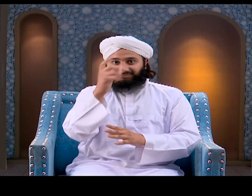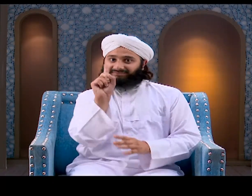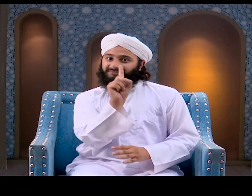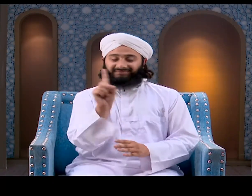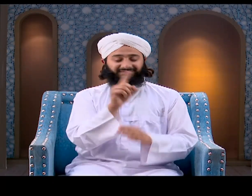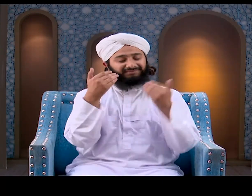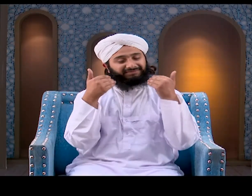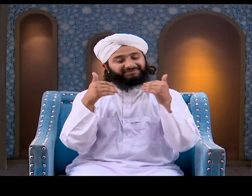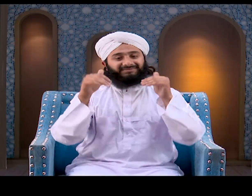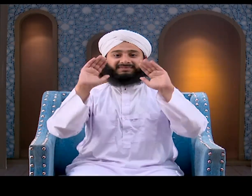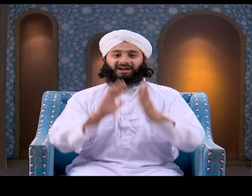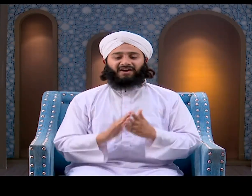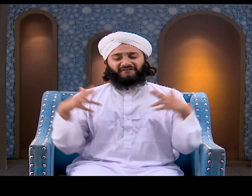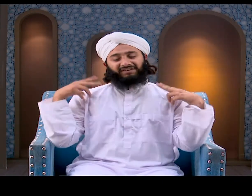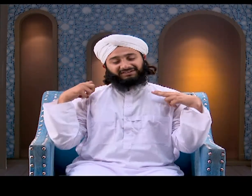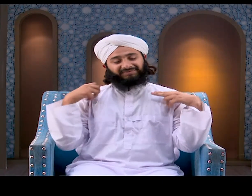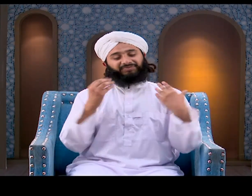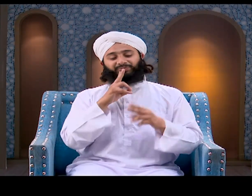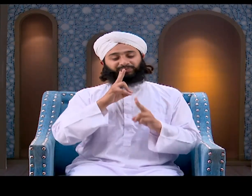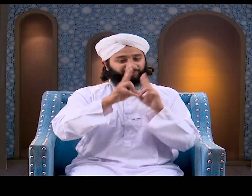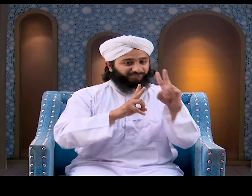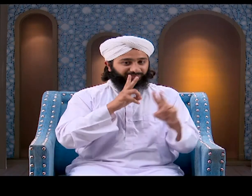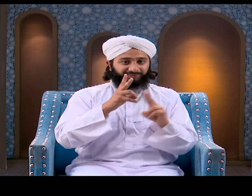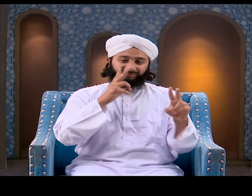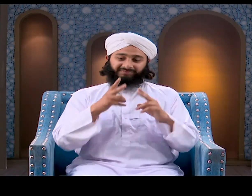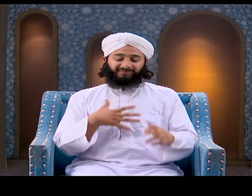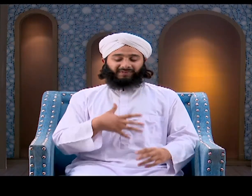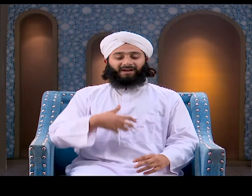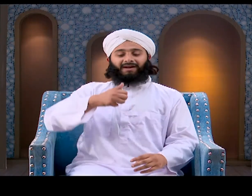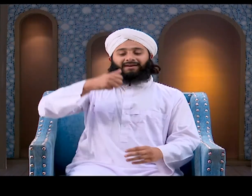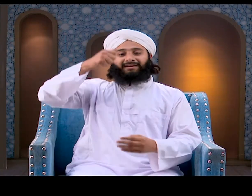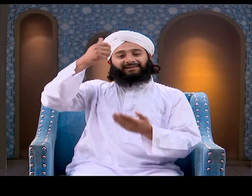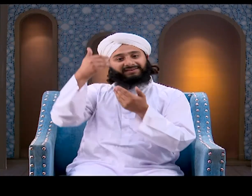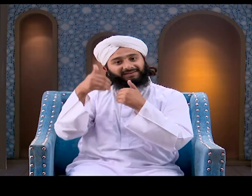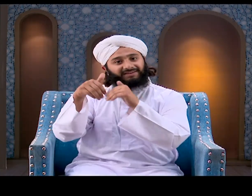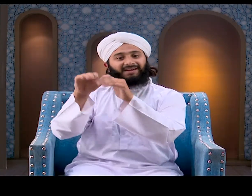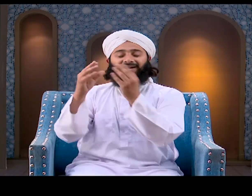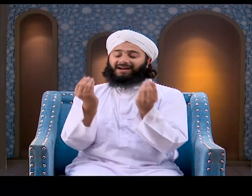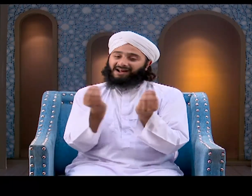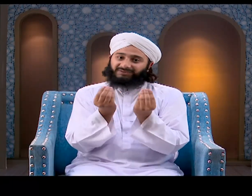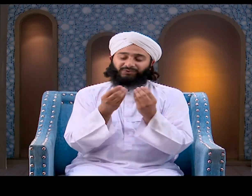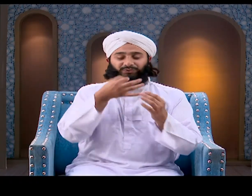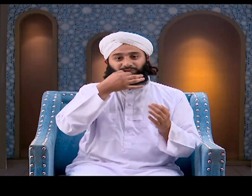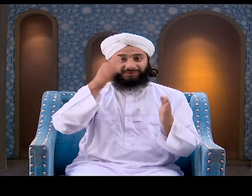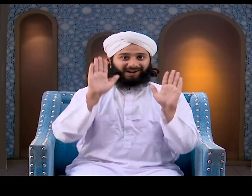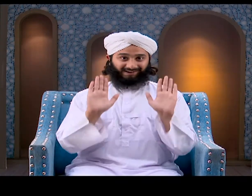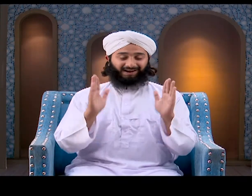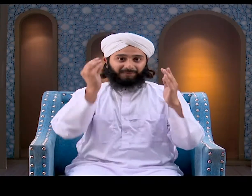سے ناراض نہیں ہے۔ فرشتے اسی طرح کہتے رہتے ہیں یہاں تک کہ روح جسم سے جدا ہو جاتی ہے۔ سبحان اللہ، معلوم ہوا